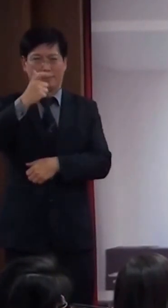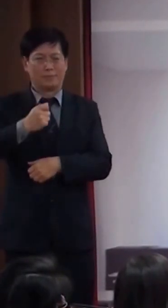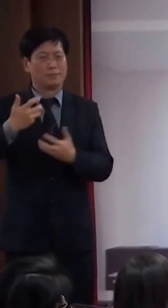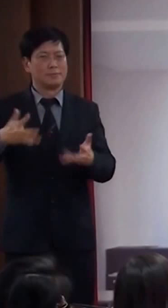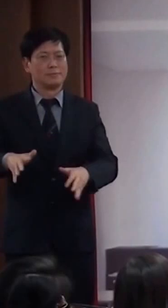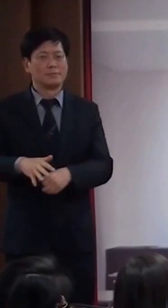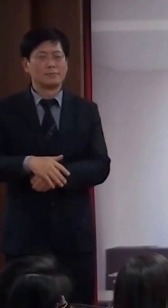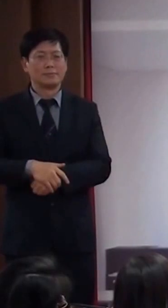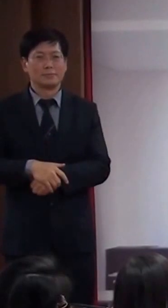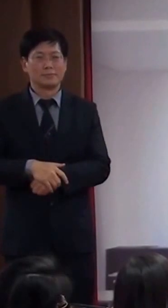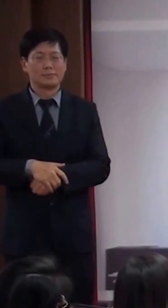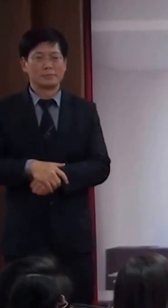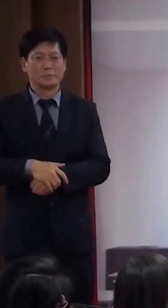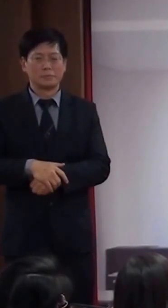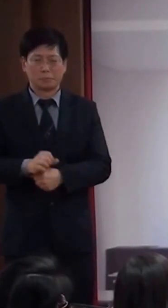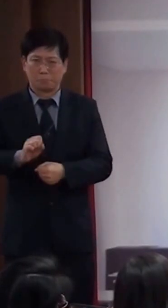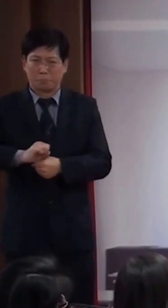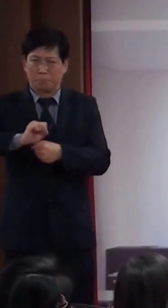36亿多，那成长